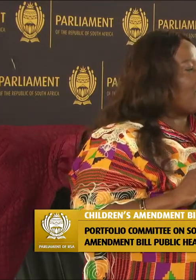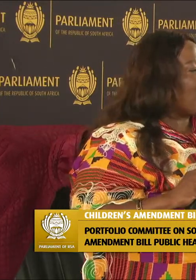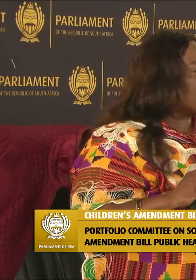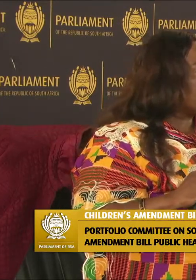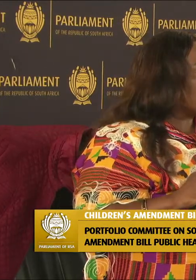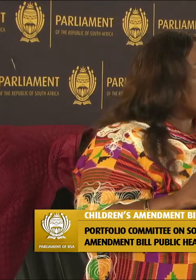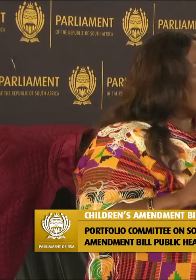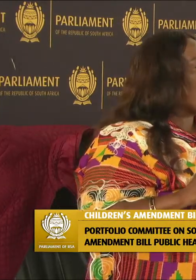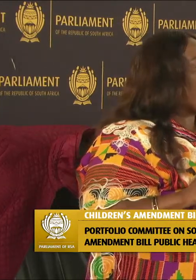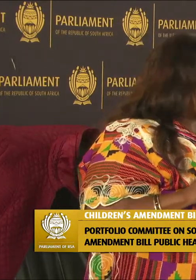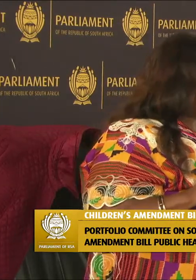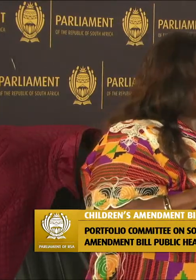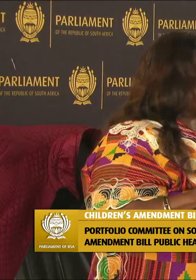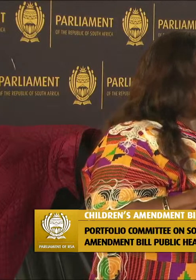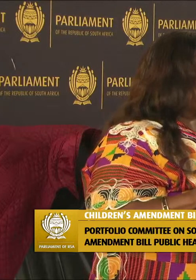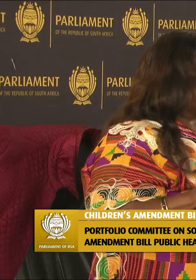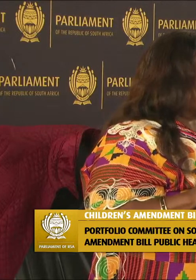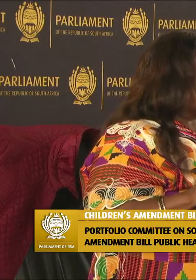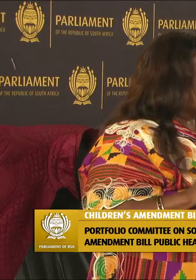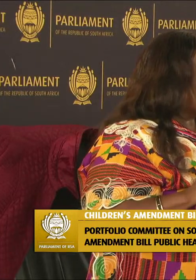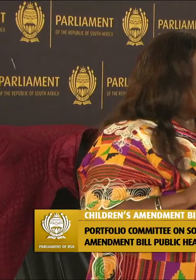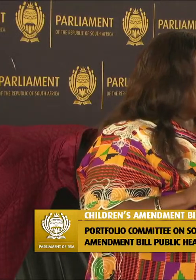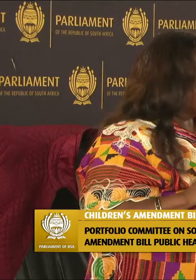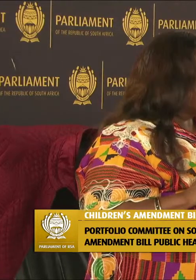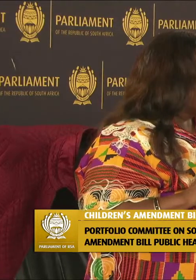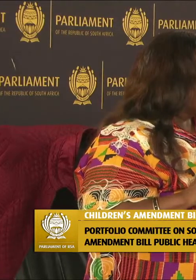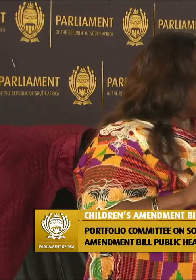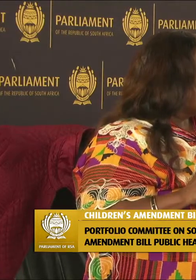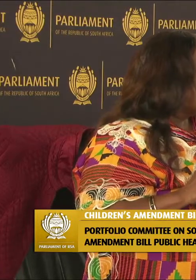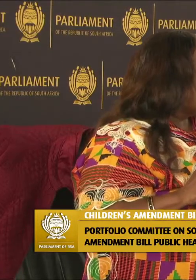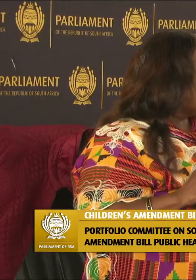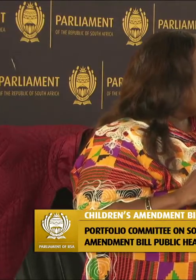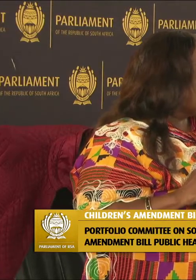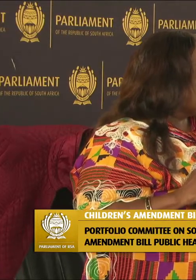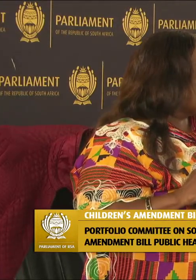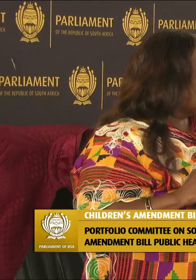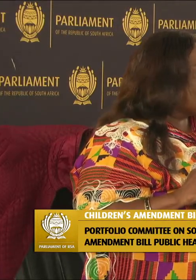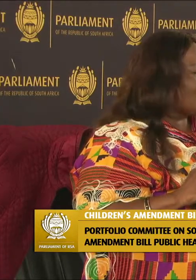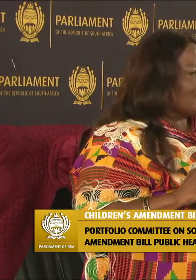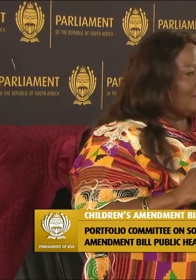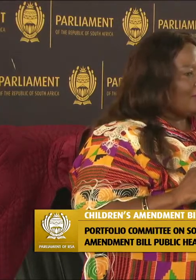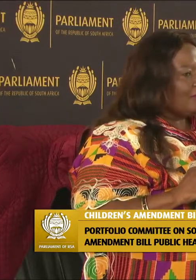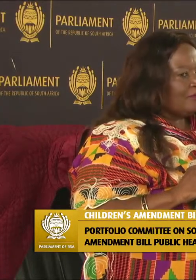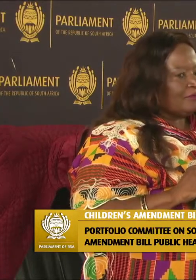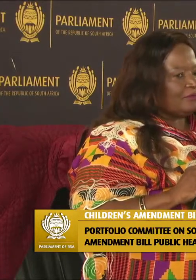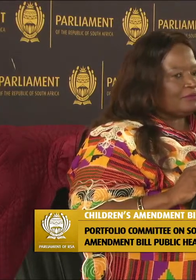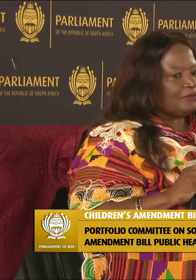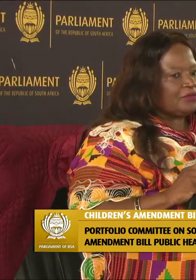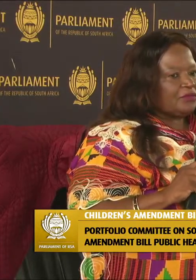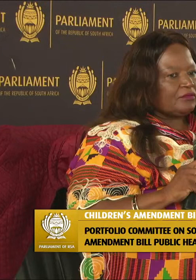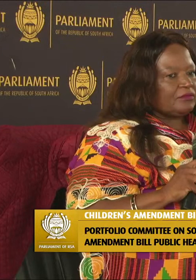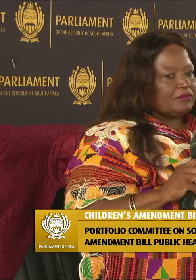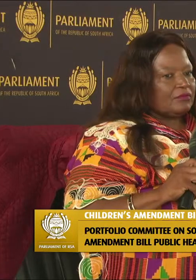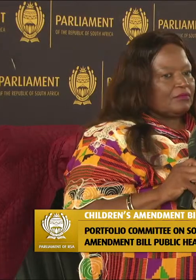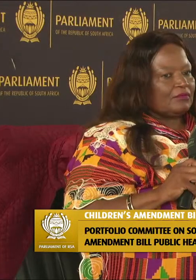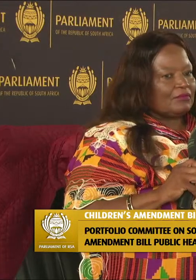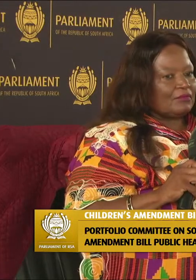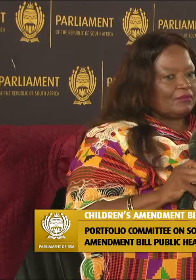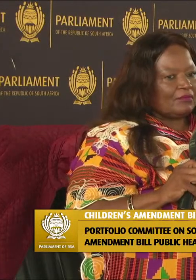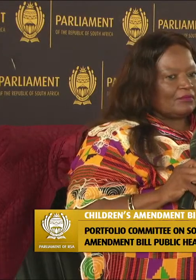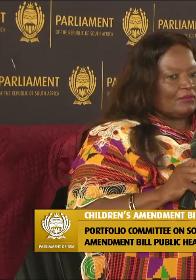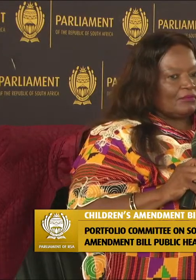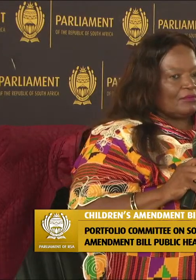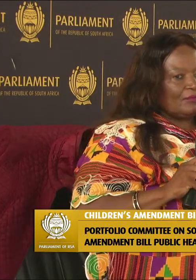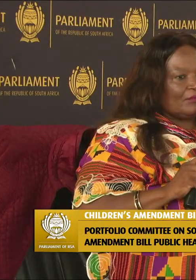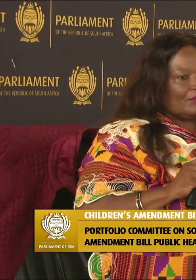la ngaphambili ukwatile. Another thing that I want to warn you, you must not come in